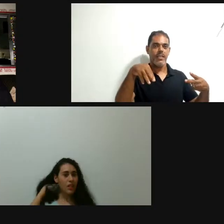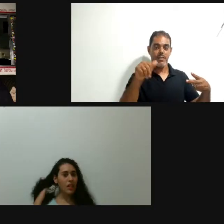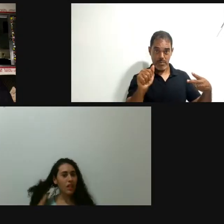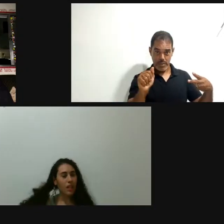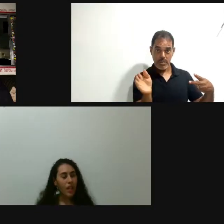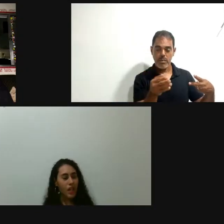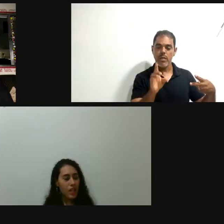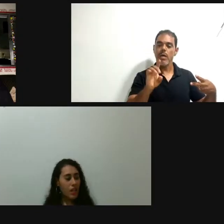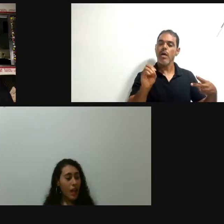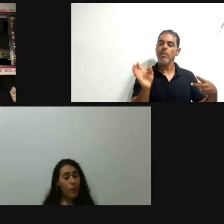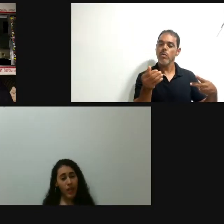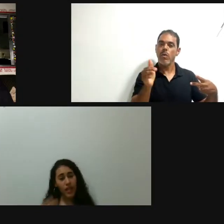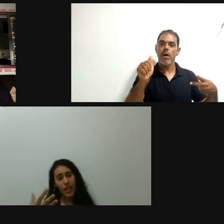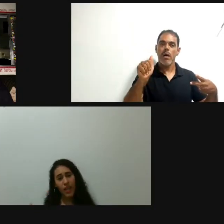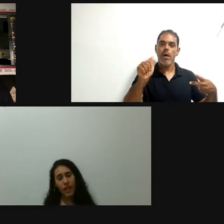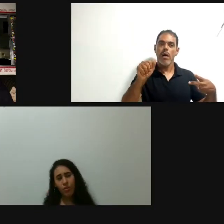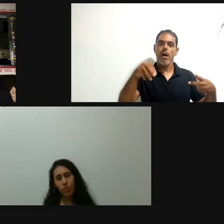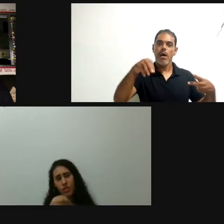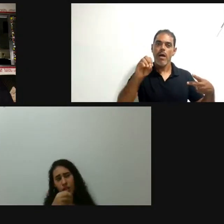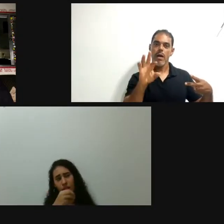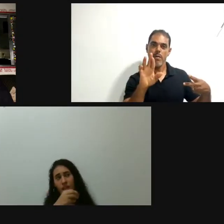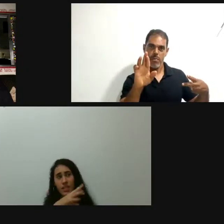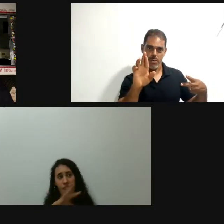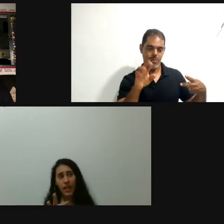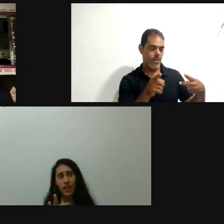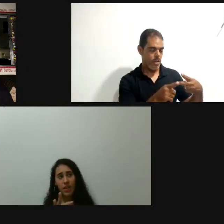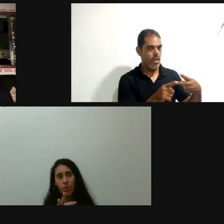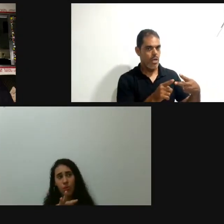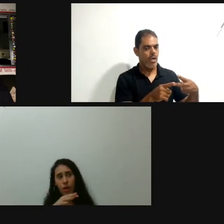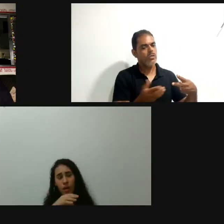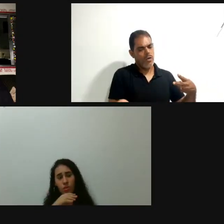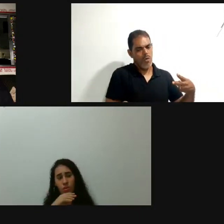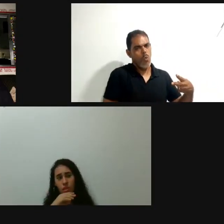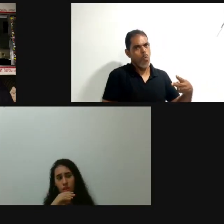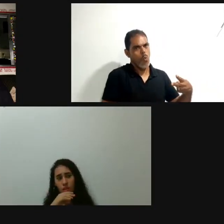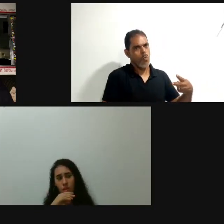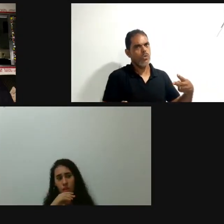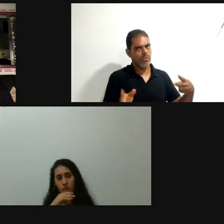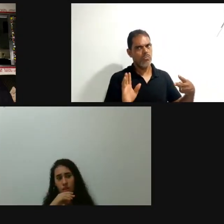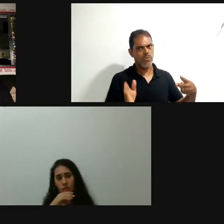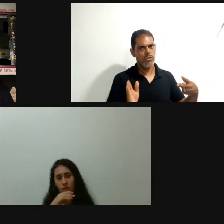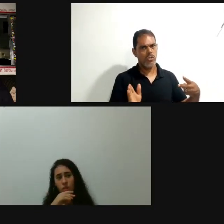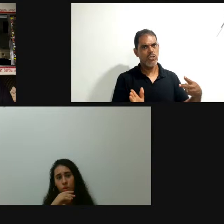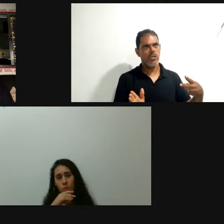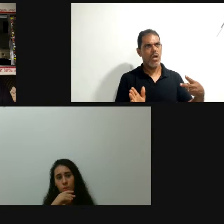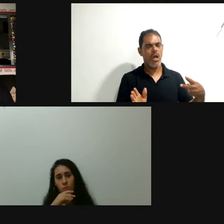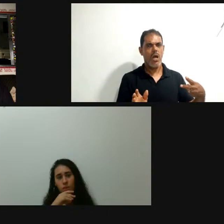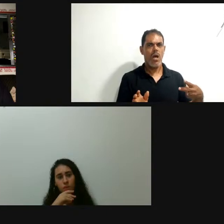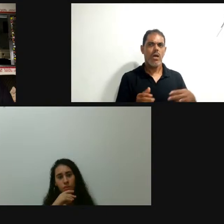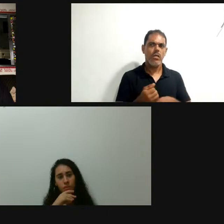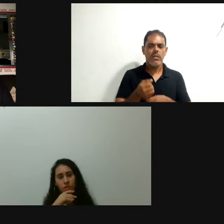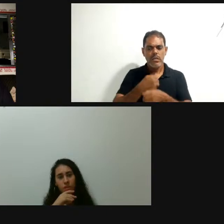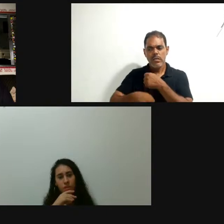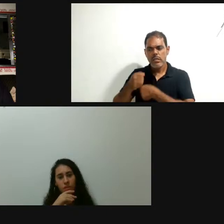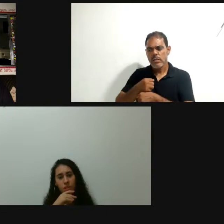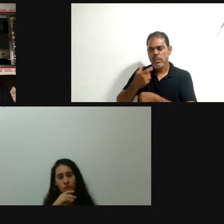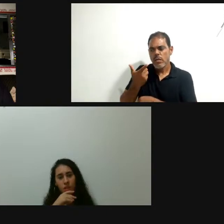Pois. Ele é porque vamos dizer, ele saiu, acho que em